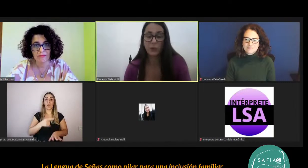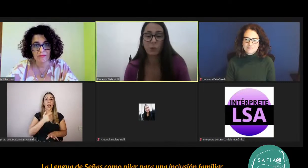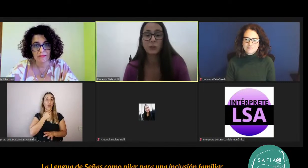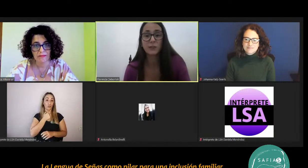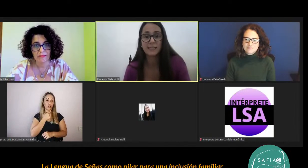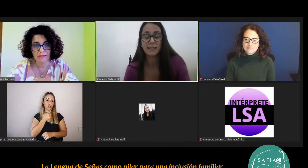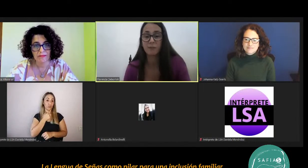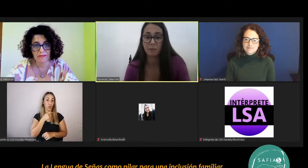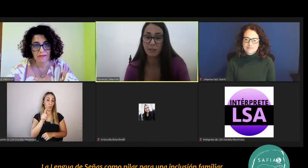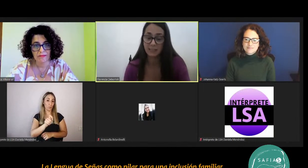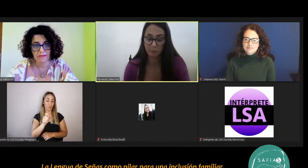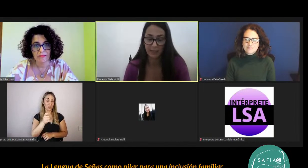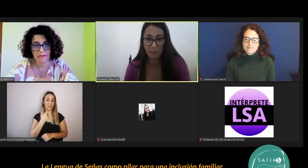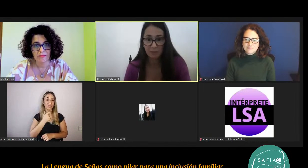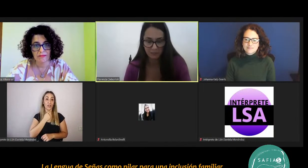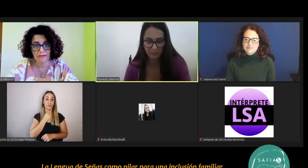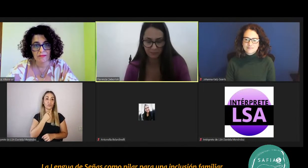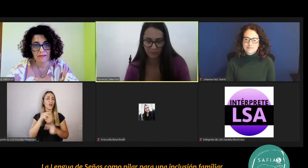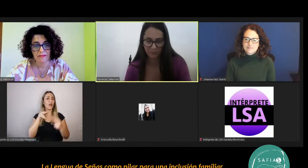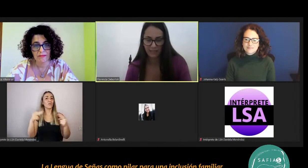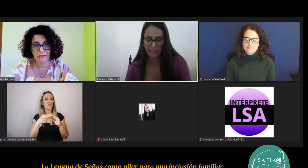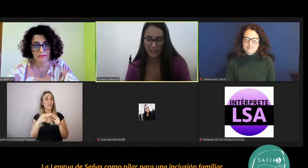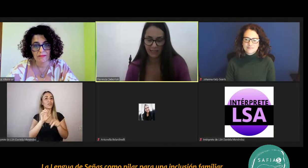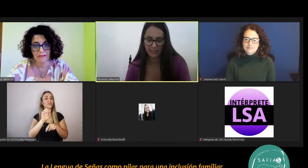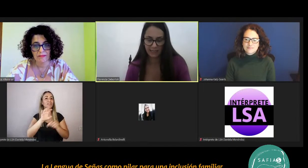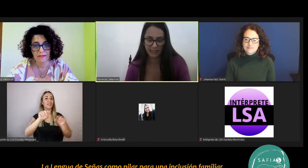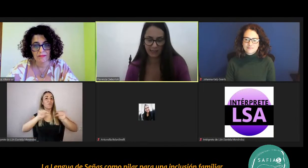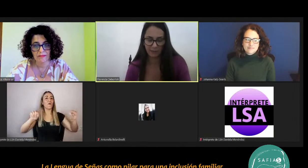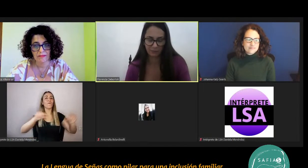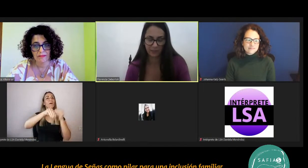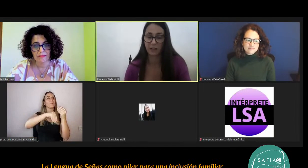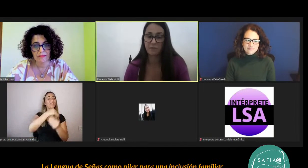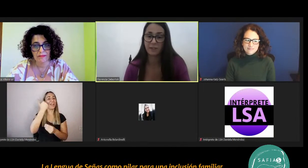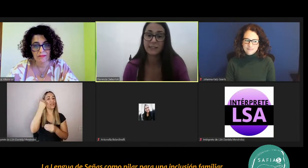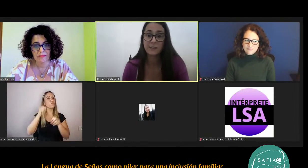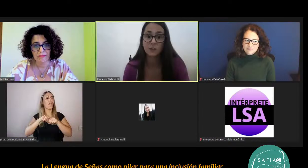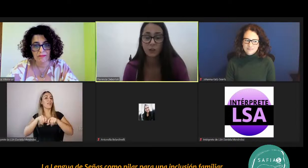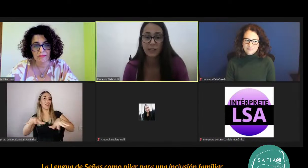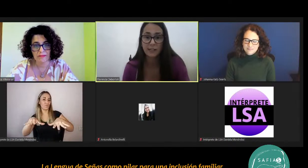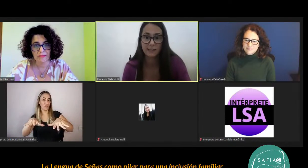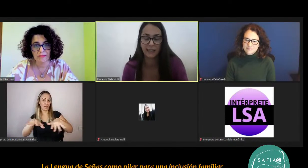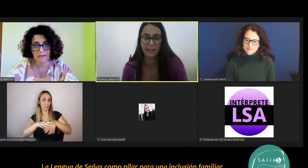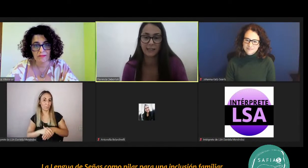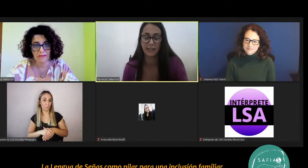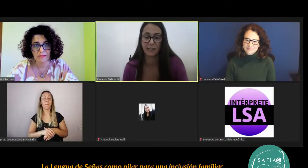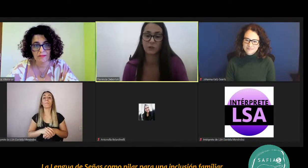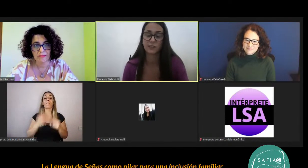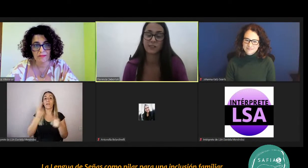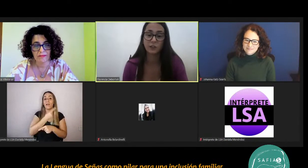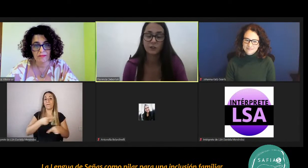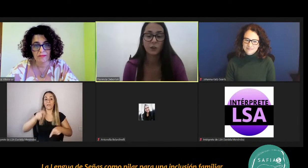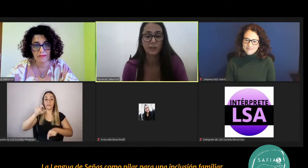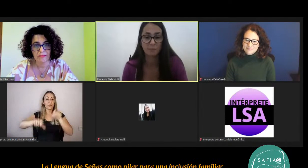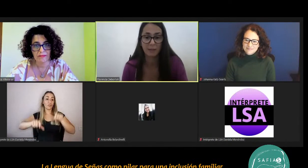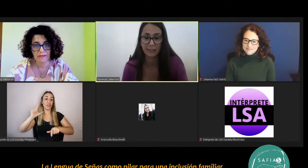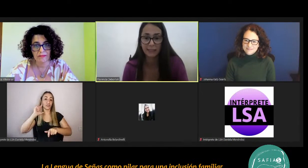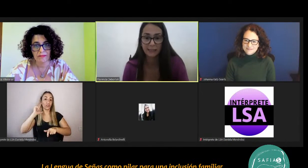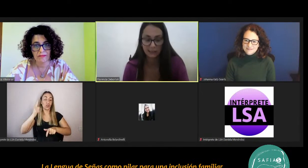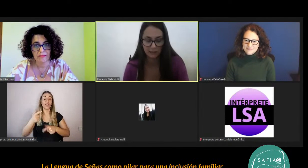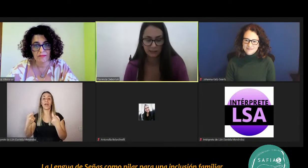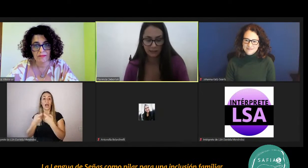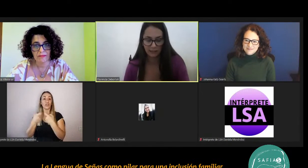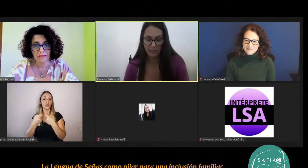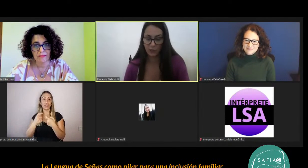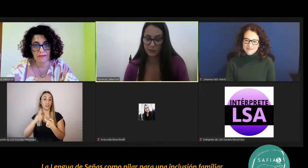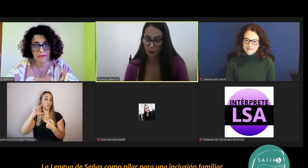con un encuentro que se llamó Familias y Pandemia, en el que referentes sordas de la Asociación de Sordos de San